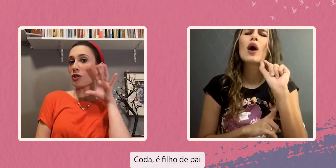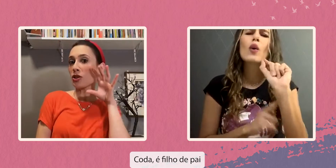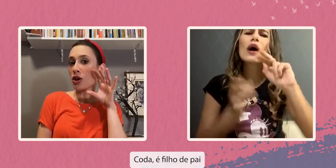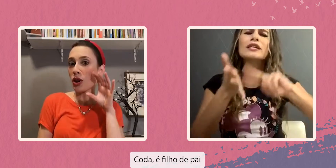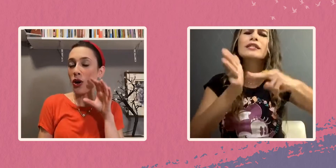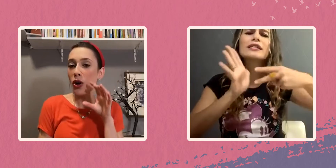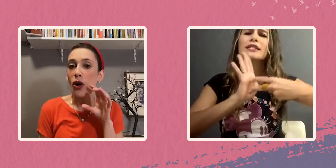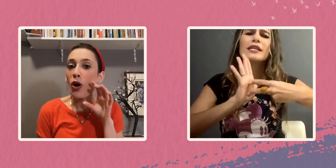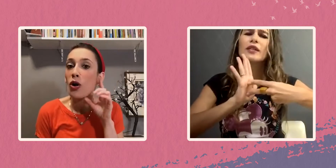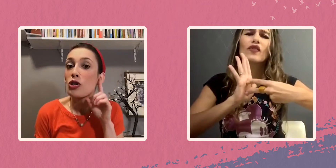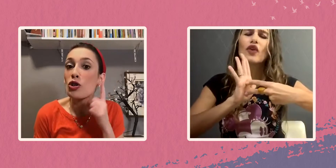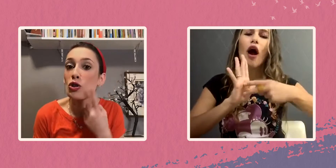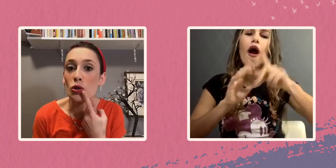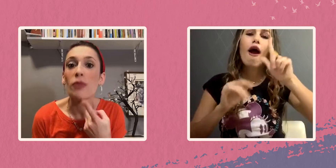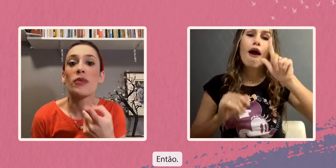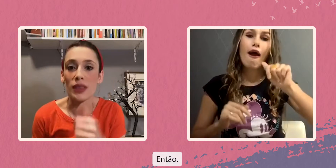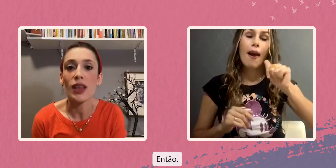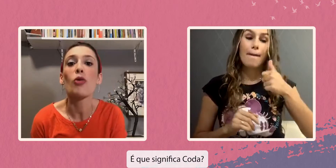pais.